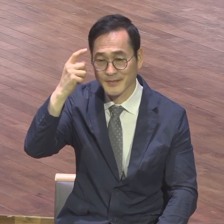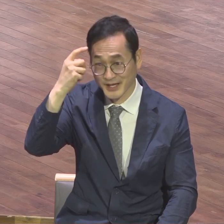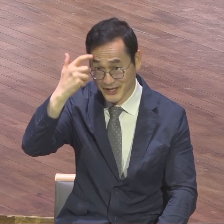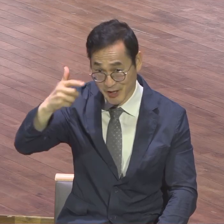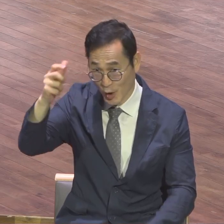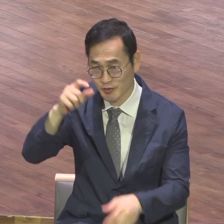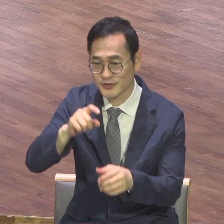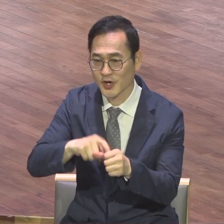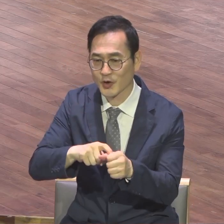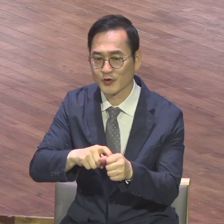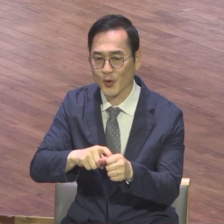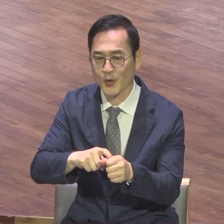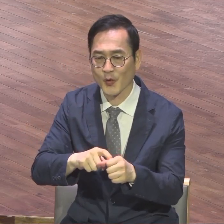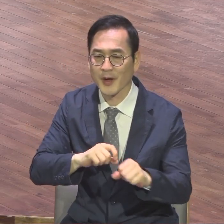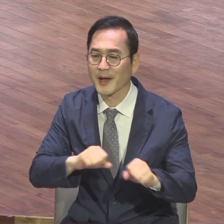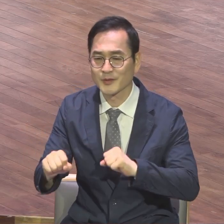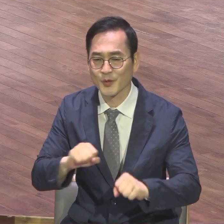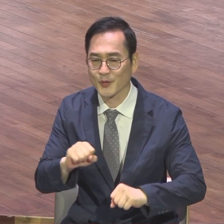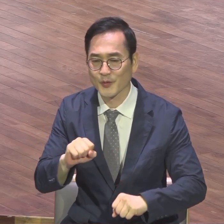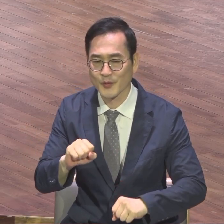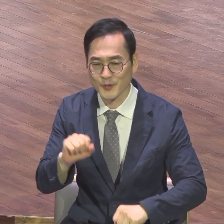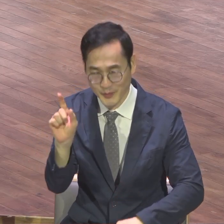대응해야 살아남아요. 25절 보세요.